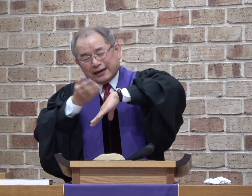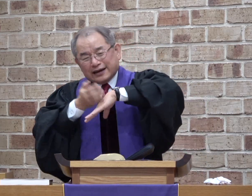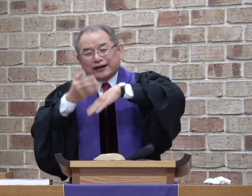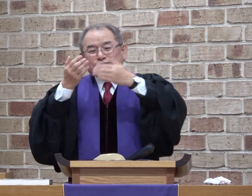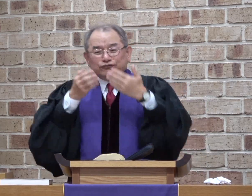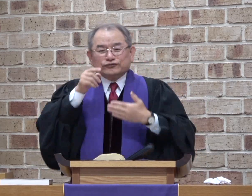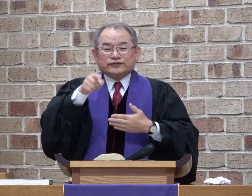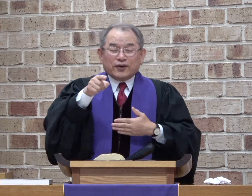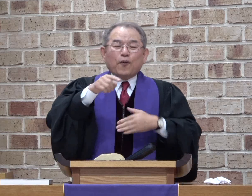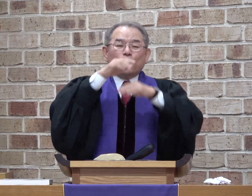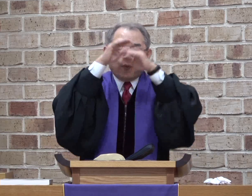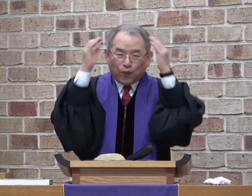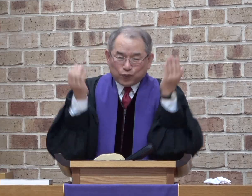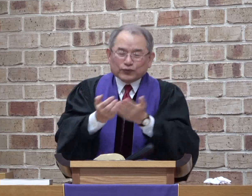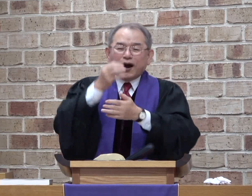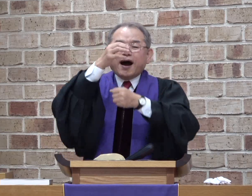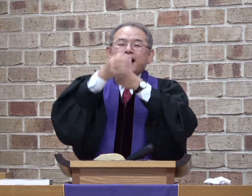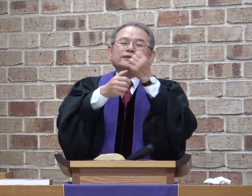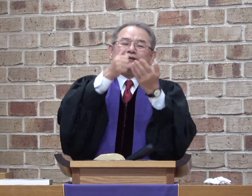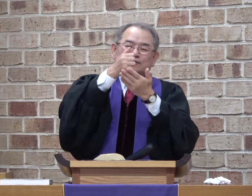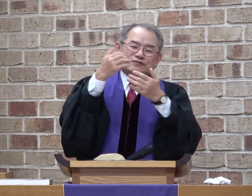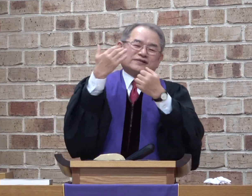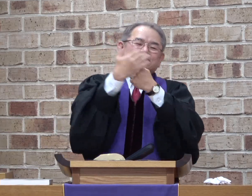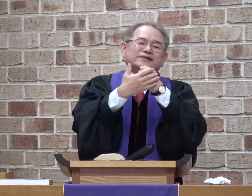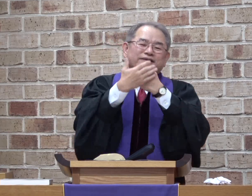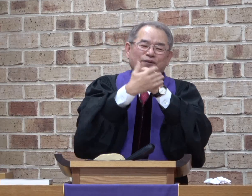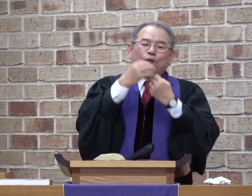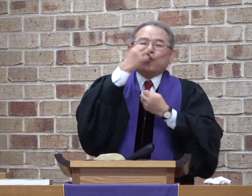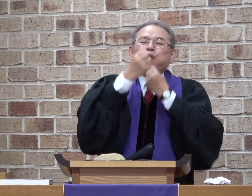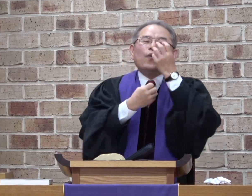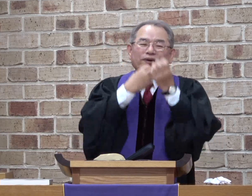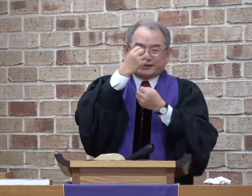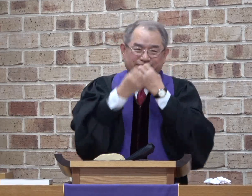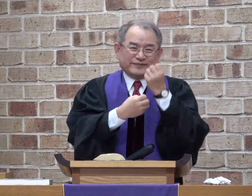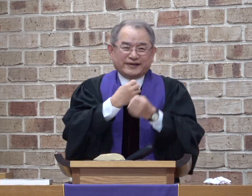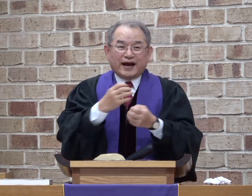어려웠던 모든 것 하나님의 은혜라고 고백합니다. 아멘.